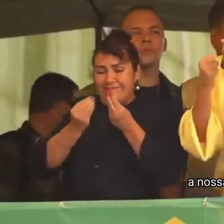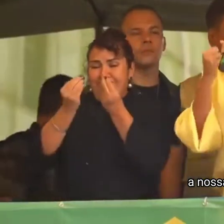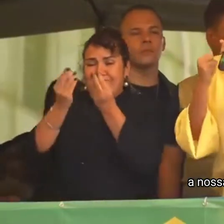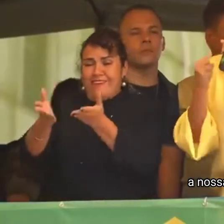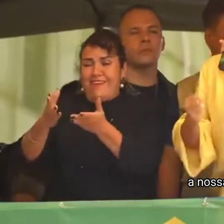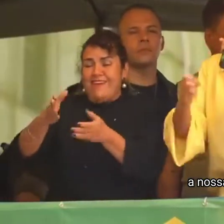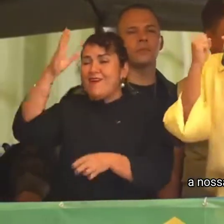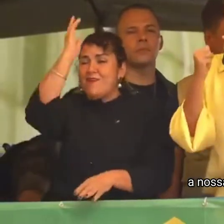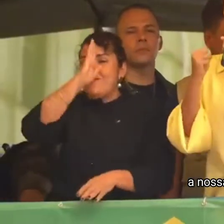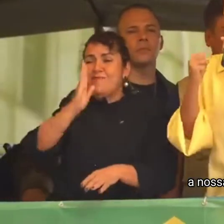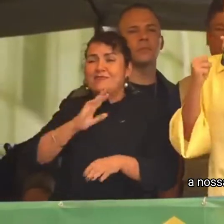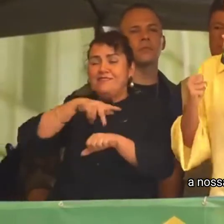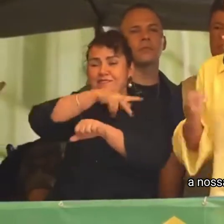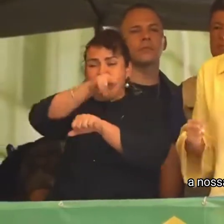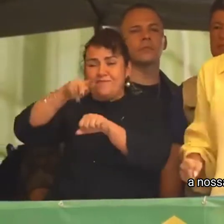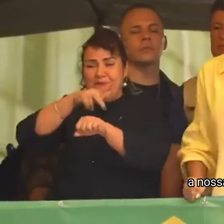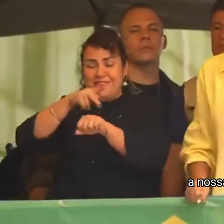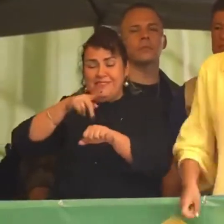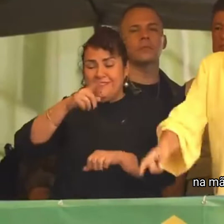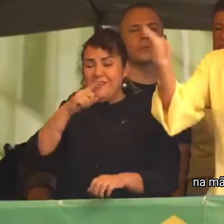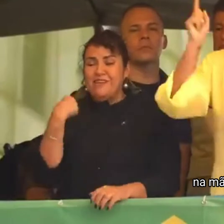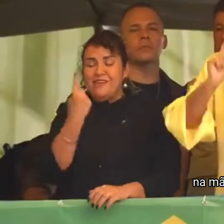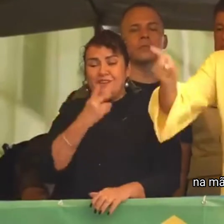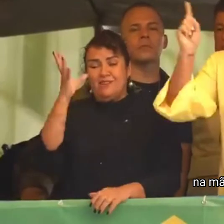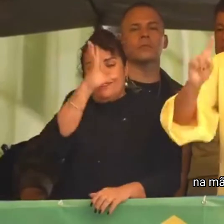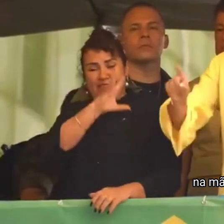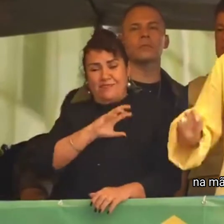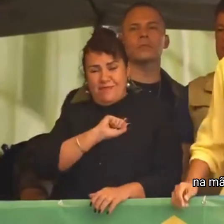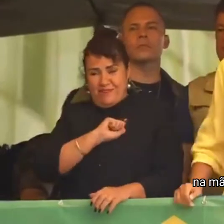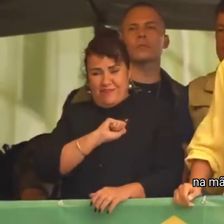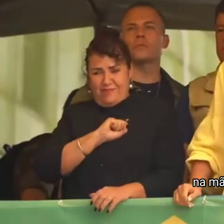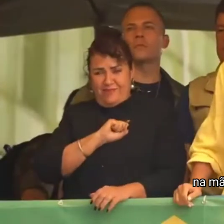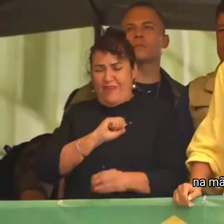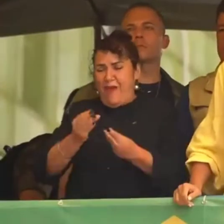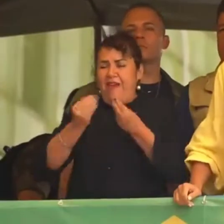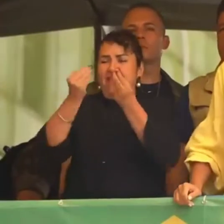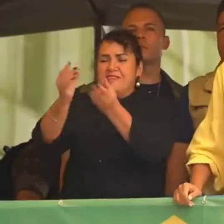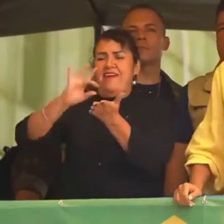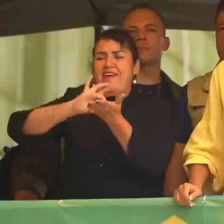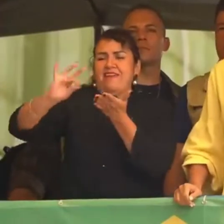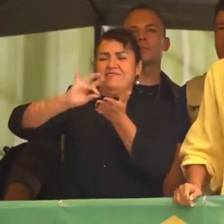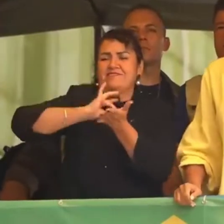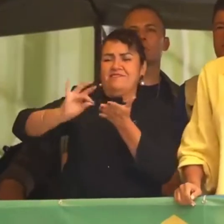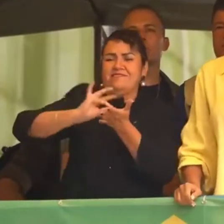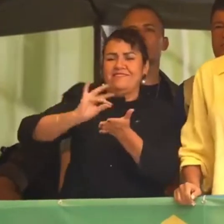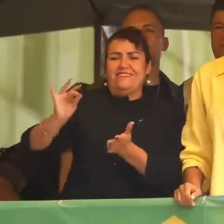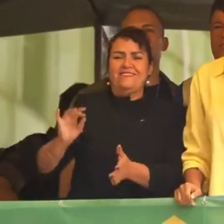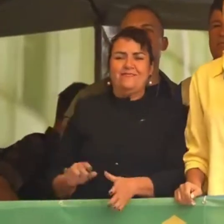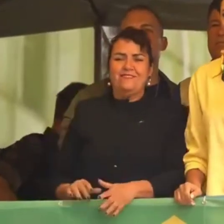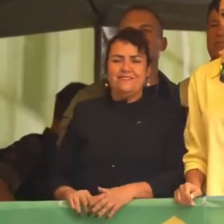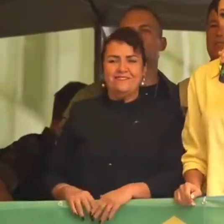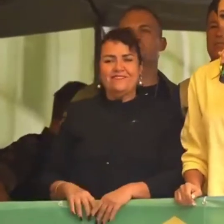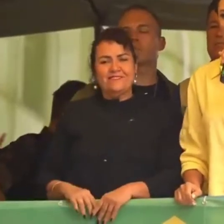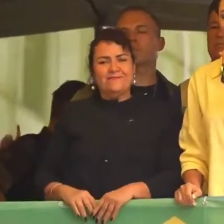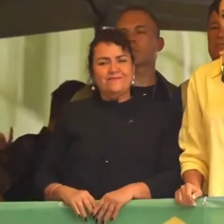a nossa nação tão amada por Deus, na mão dos nossos inimigos.